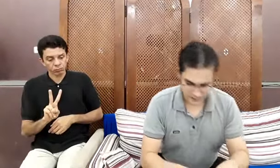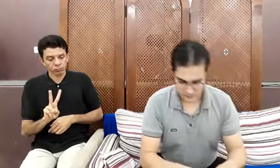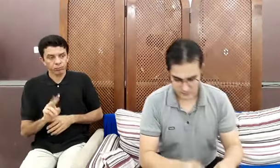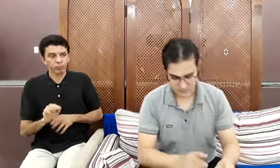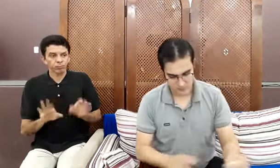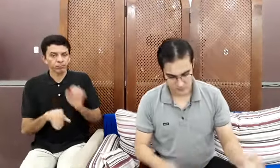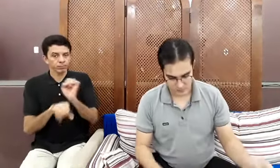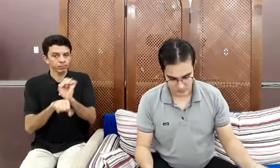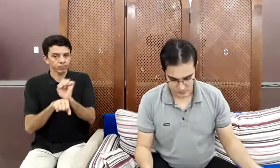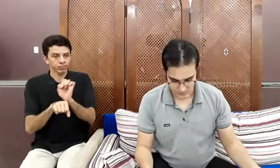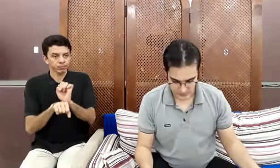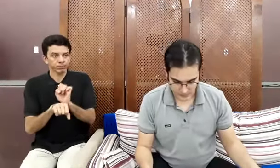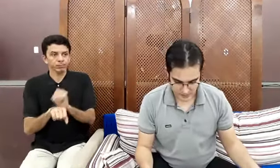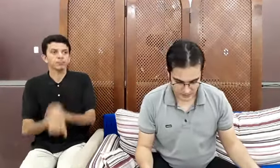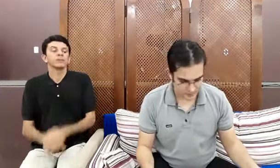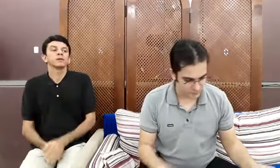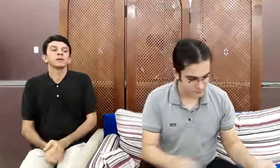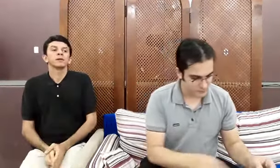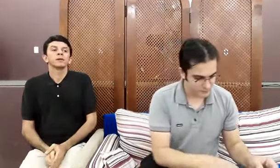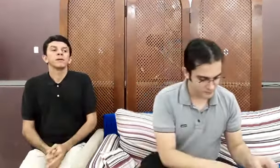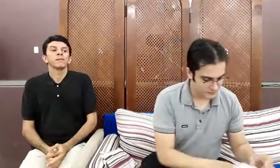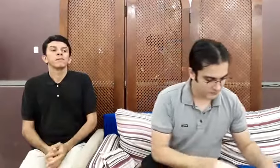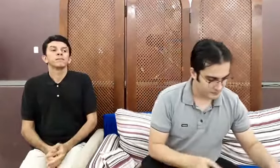Espera aí, me enganei aqui.